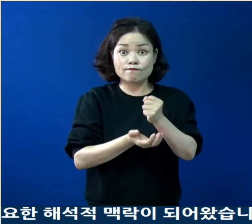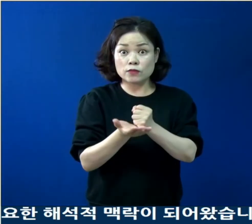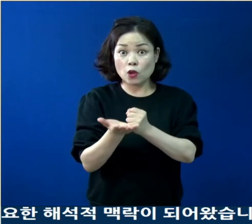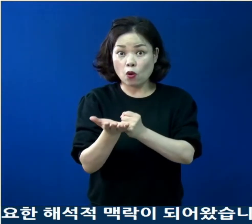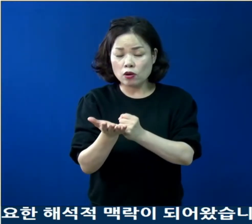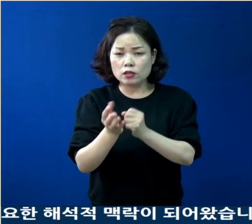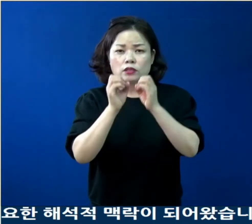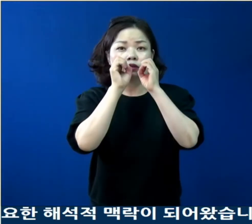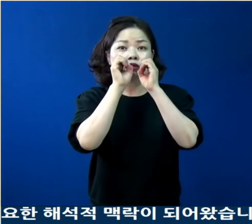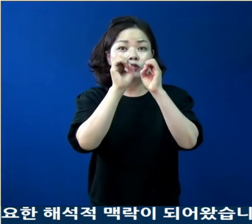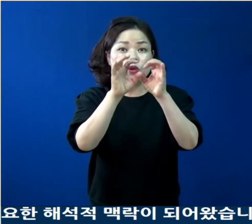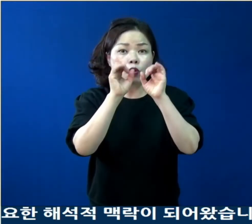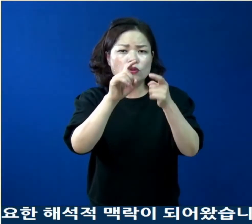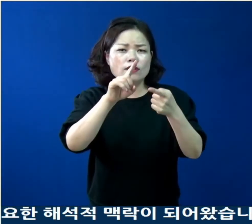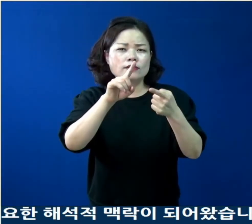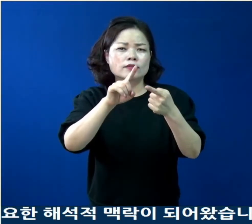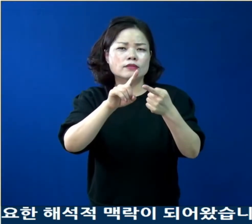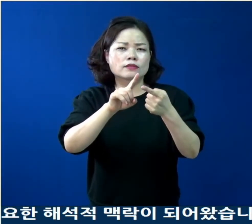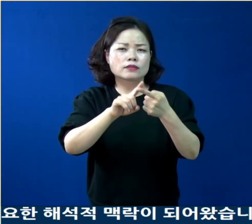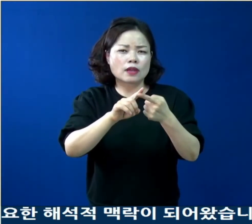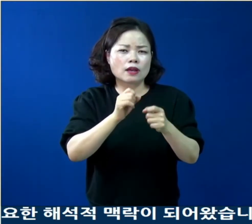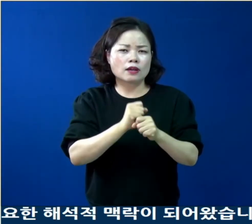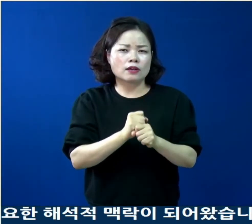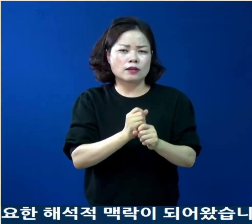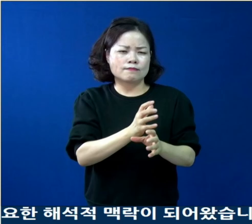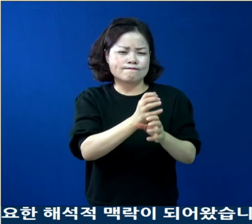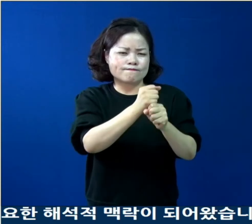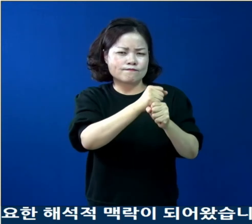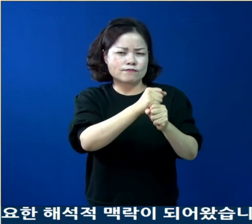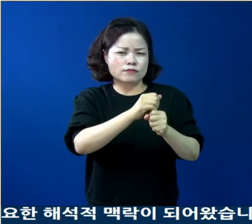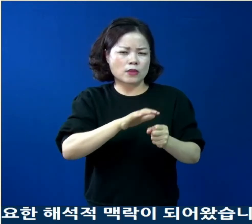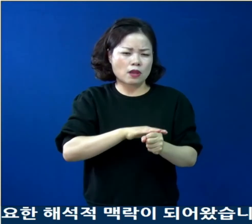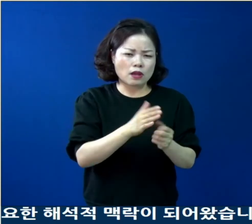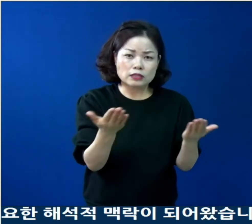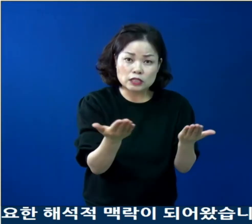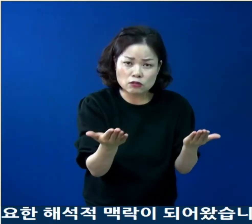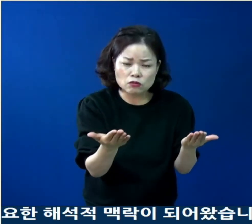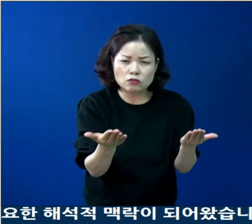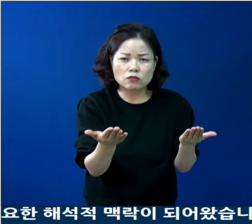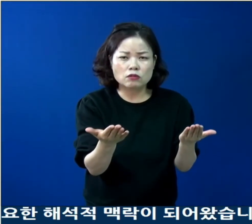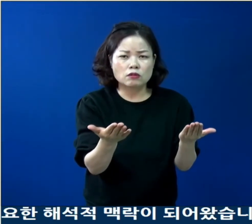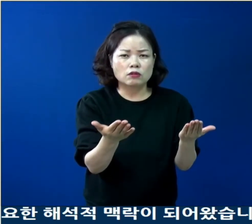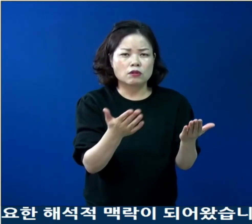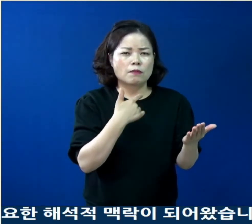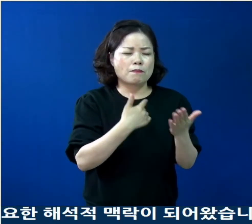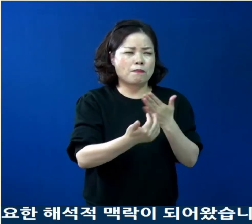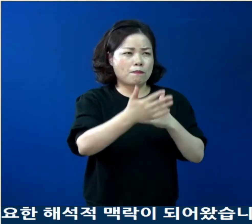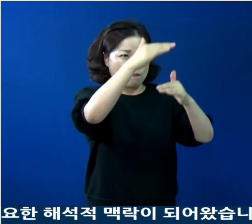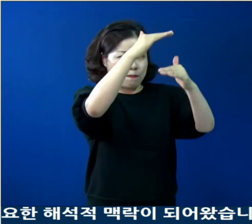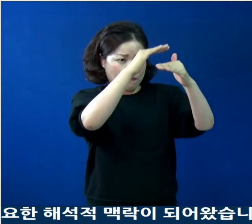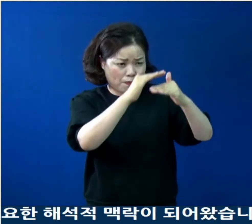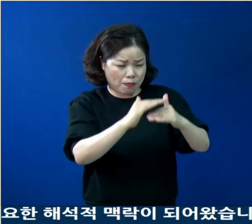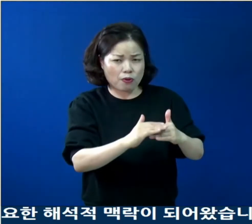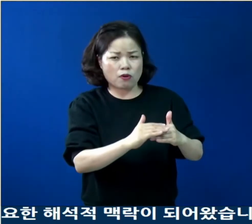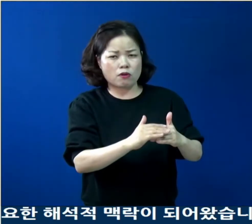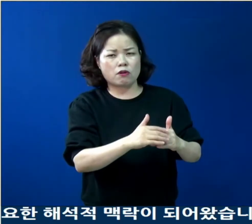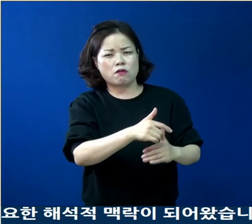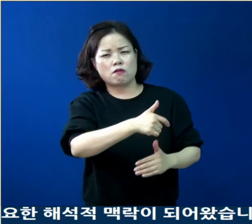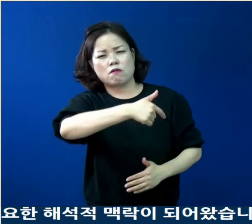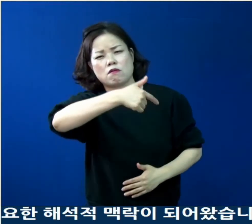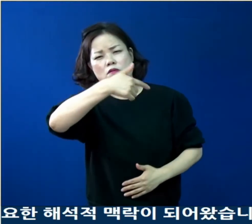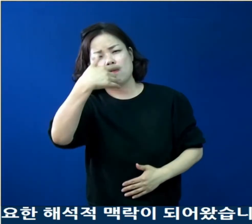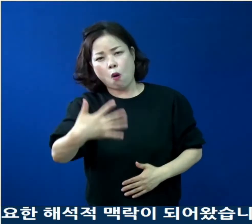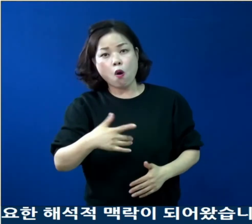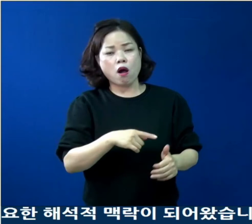선교적인 이 심장, 선교적인 하트, 선교적인 업적도 조금도 빼놓을 수 없는, 손색이